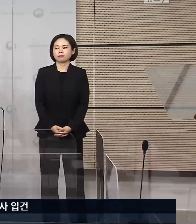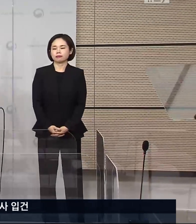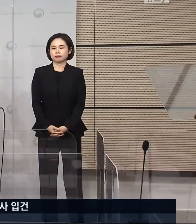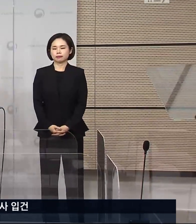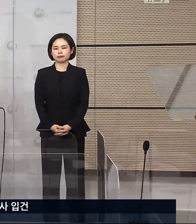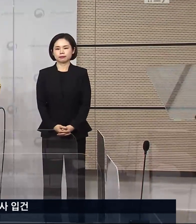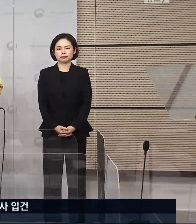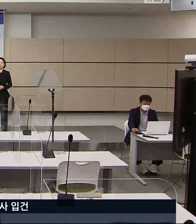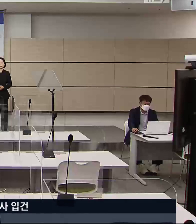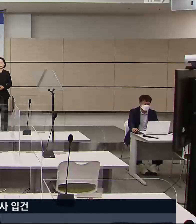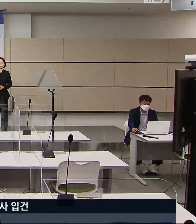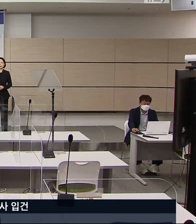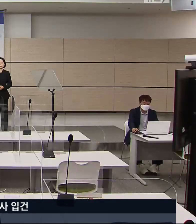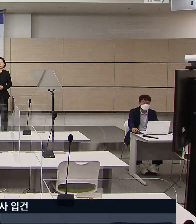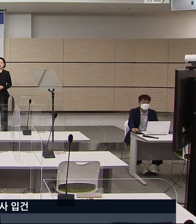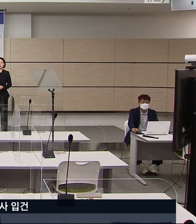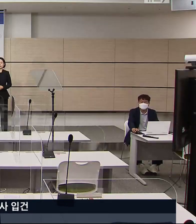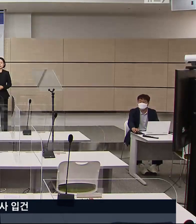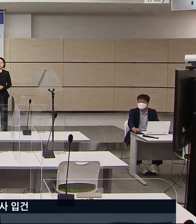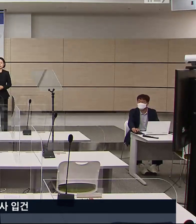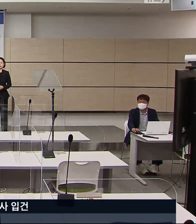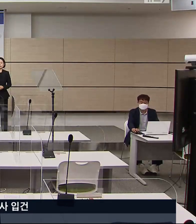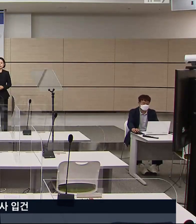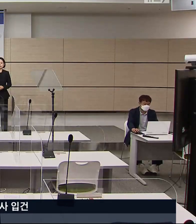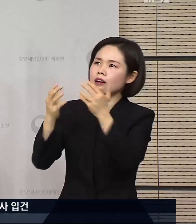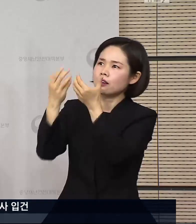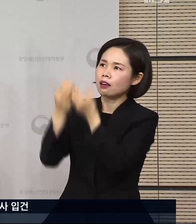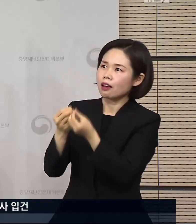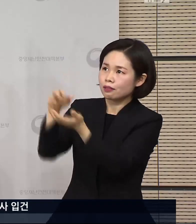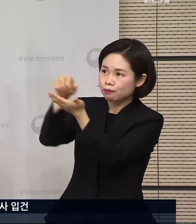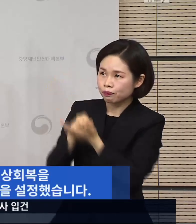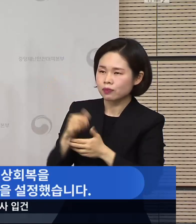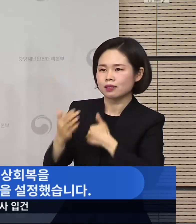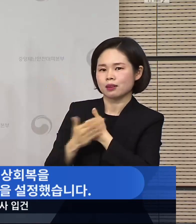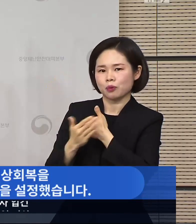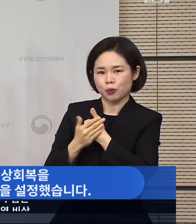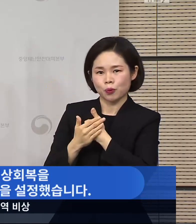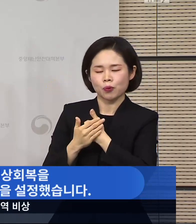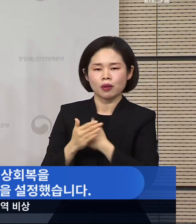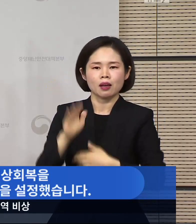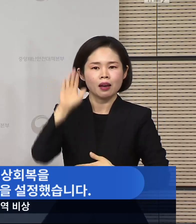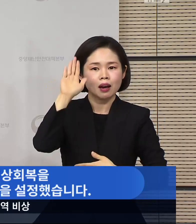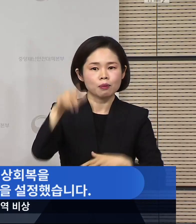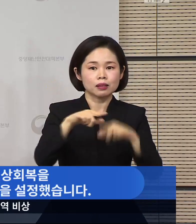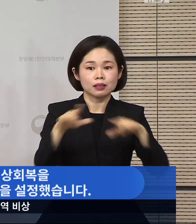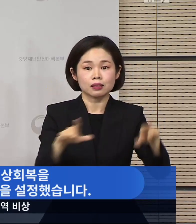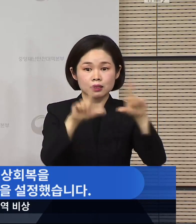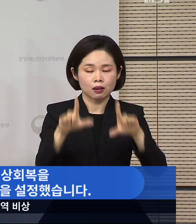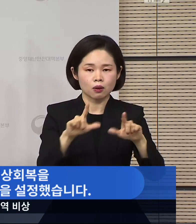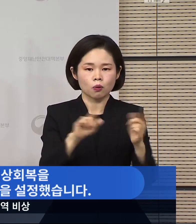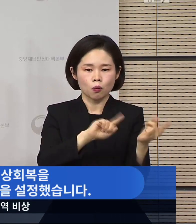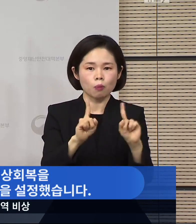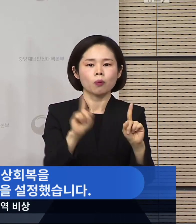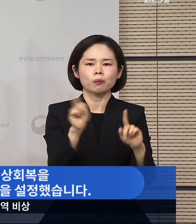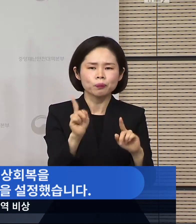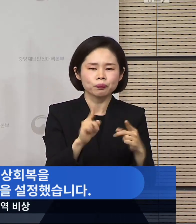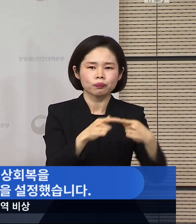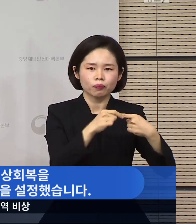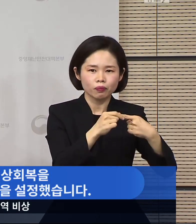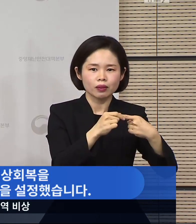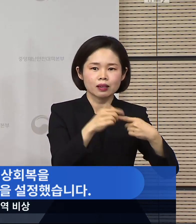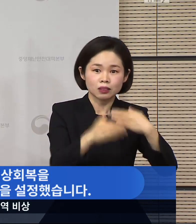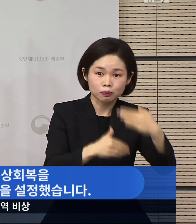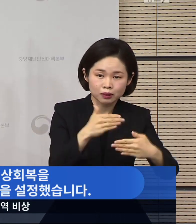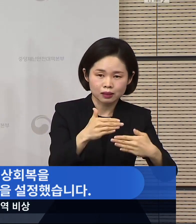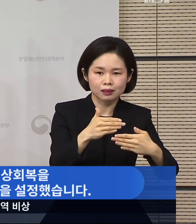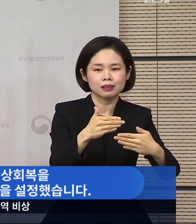정부가 제시한 방향은 크게 세 가지입니다. 향후 일상 회복은 첫째 점진적 단계적으로,